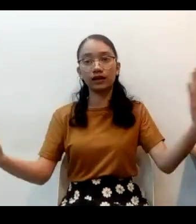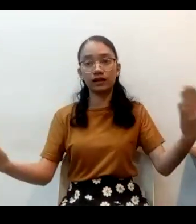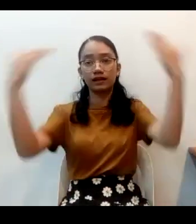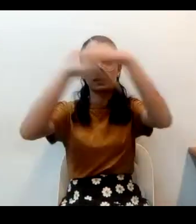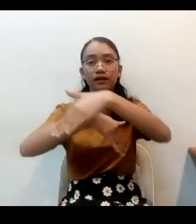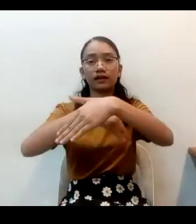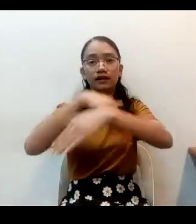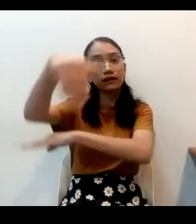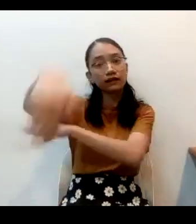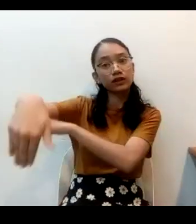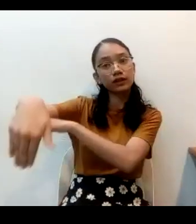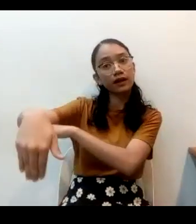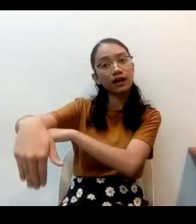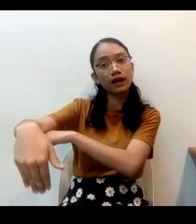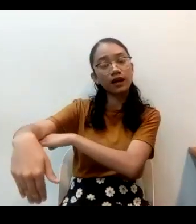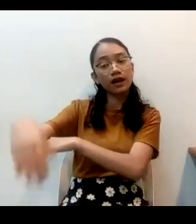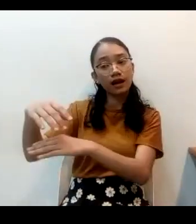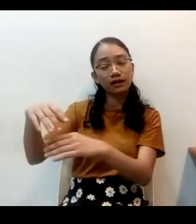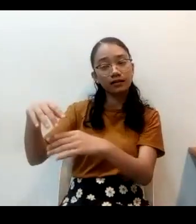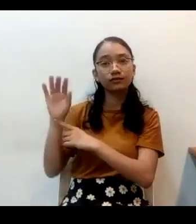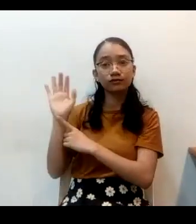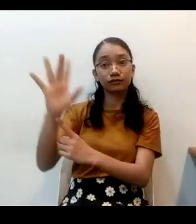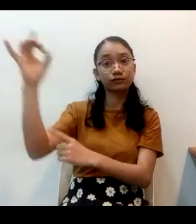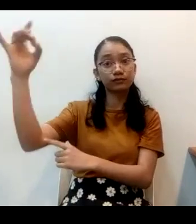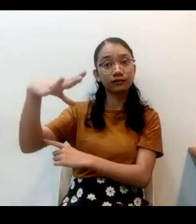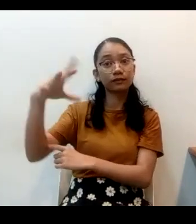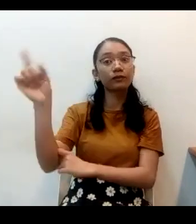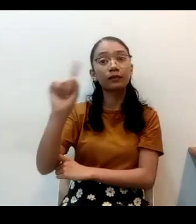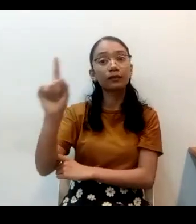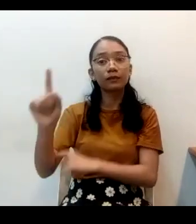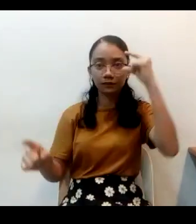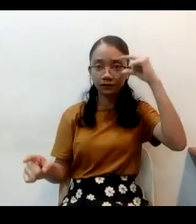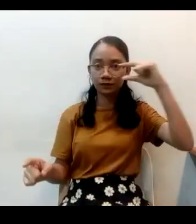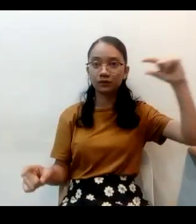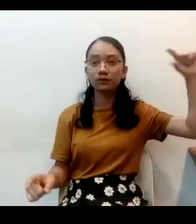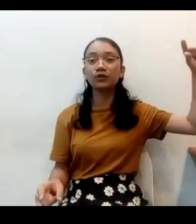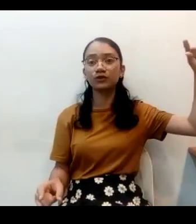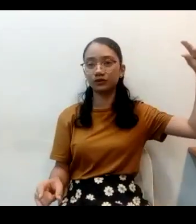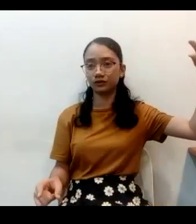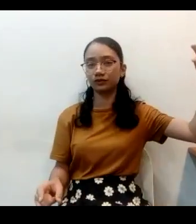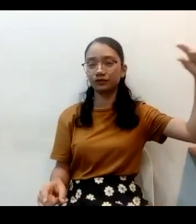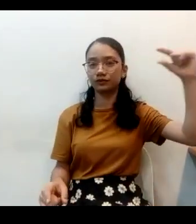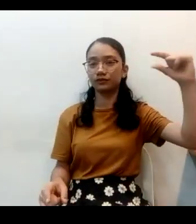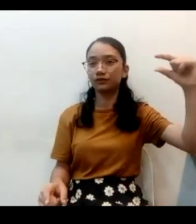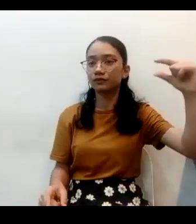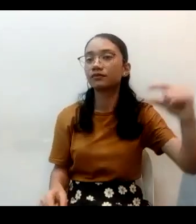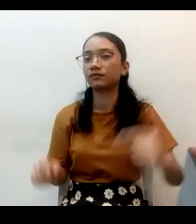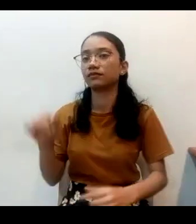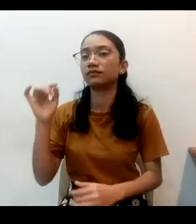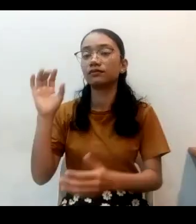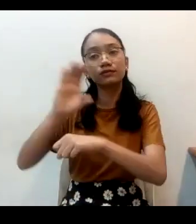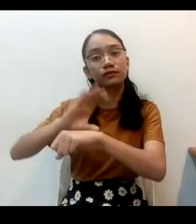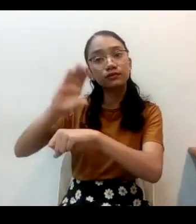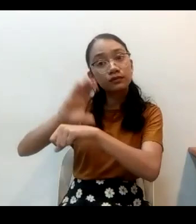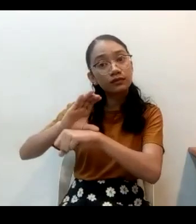Ano po? Moon. Yung buwan po. So the church and born-again Christian should shine the